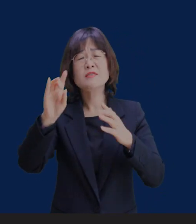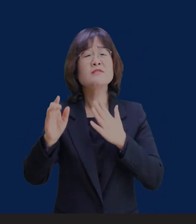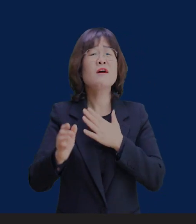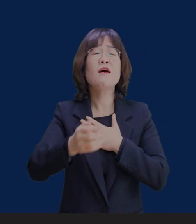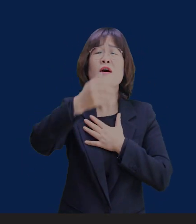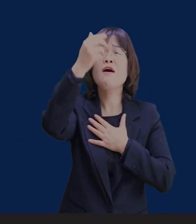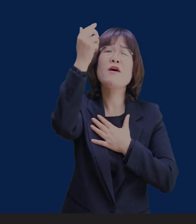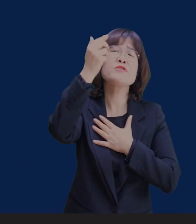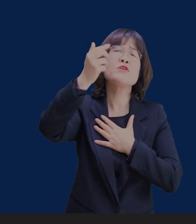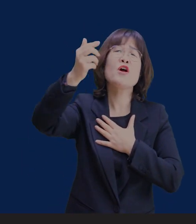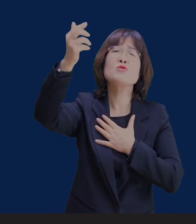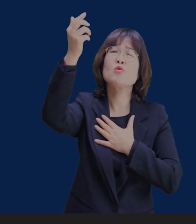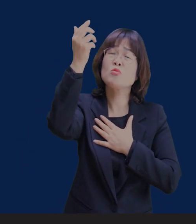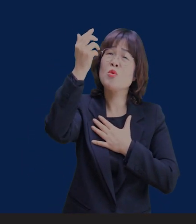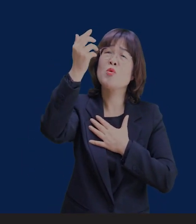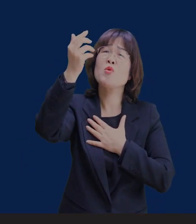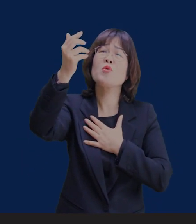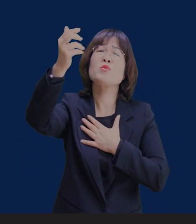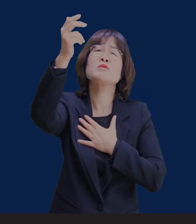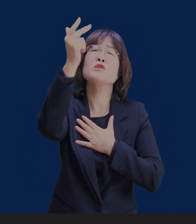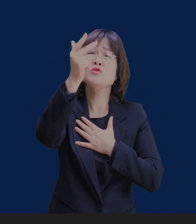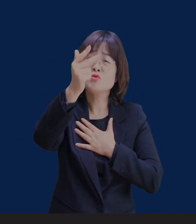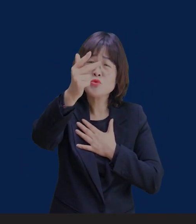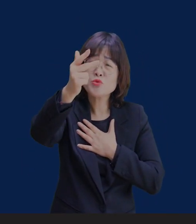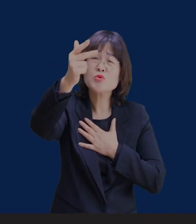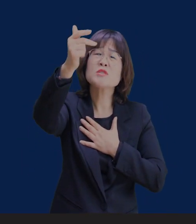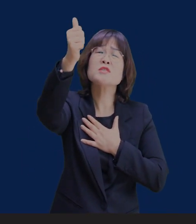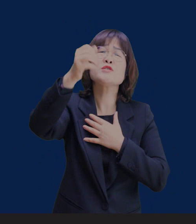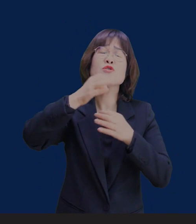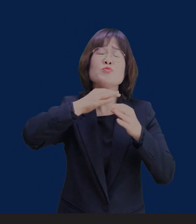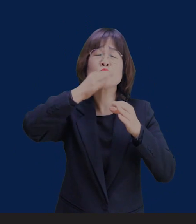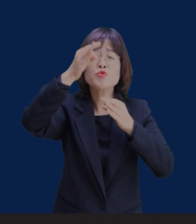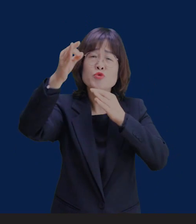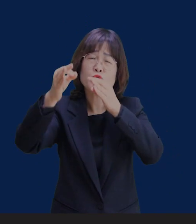부르니 목마른 나의 영혼